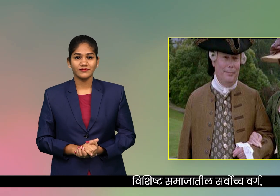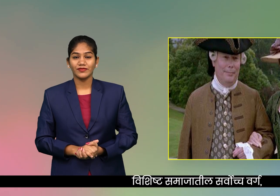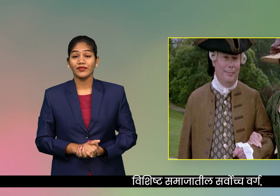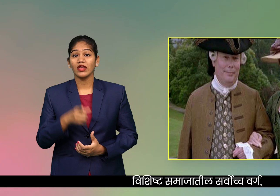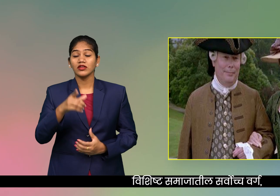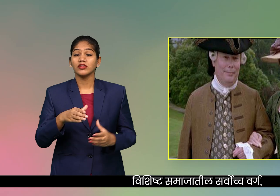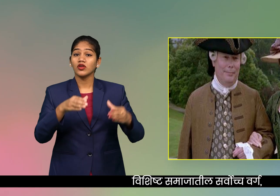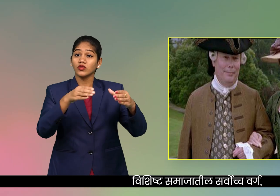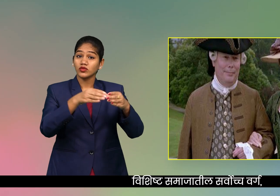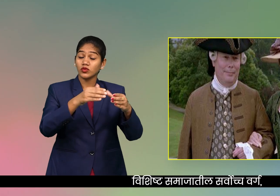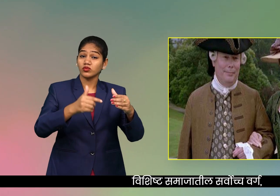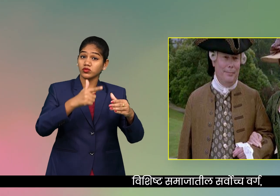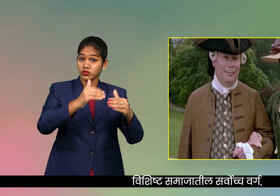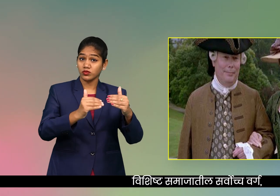विशिष्ट समाजातील सर्वोच्च वर्ग.